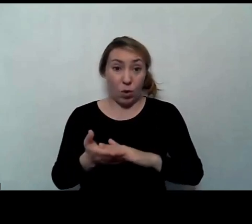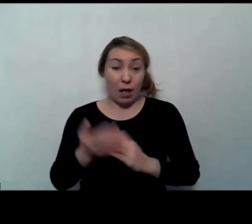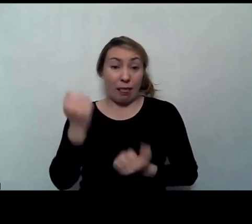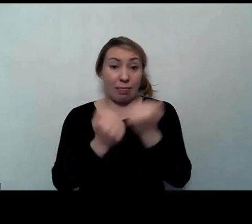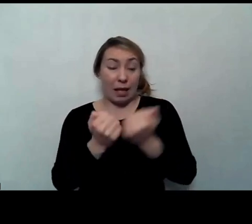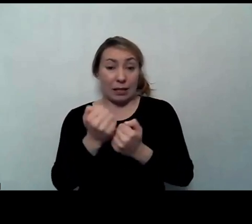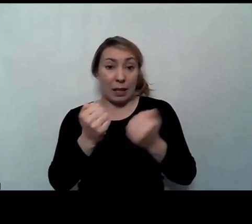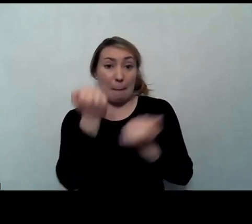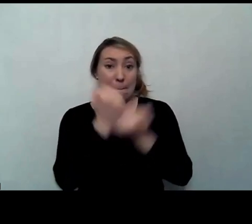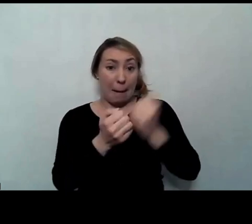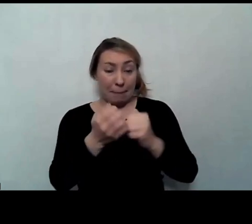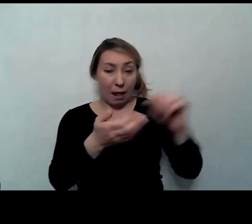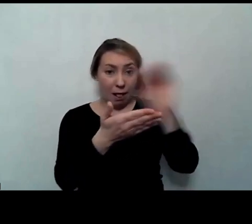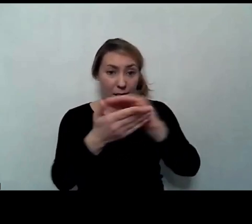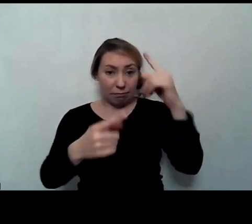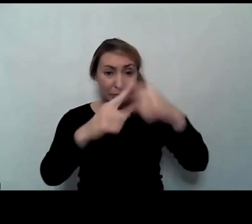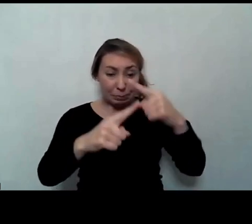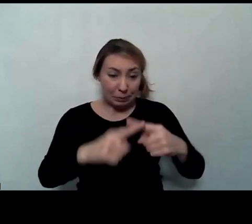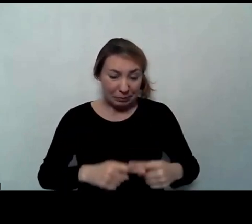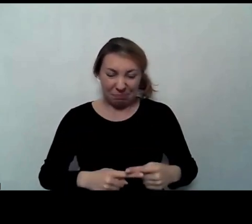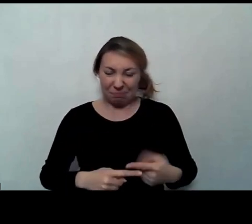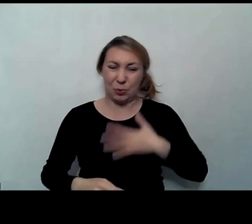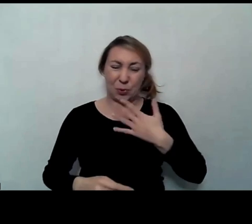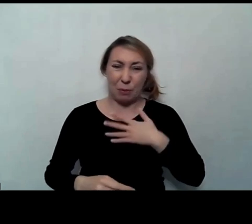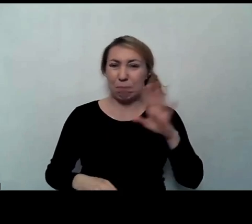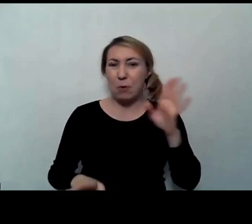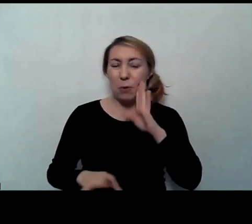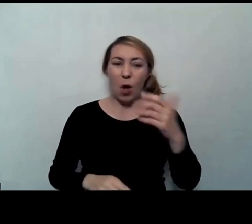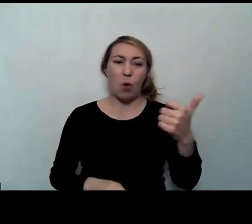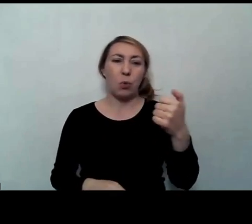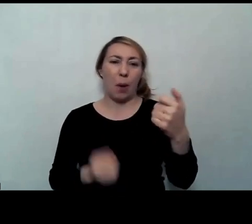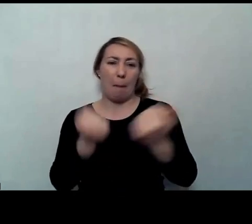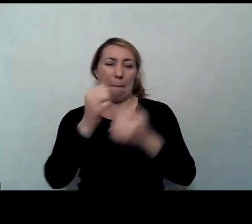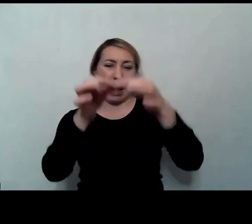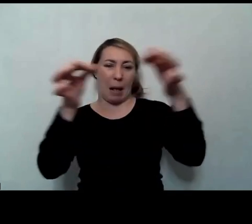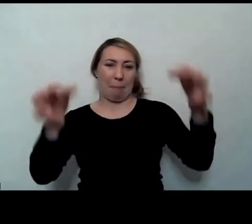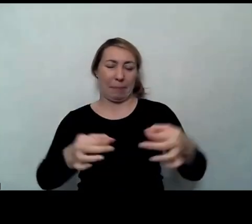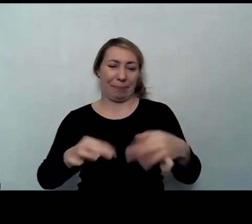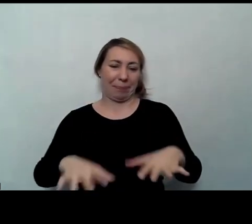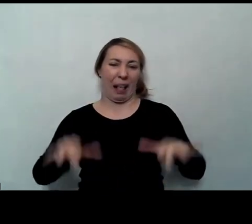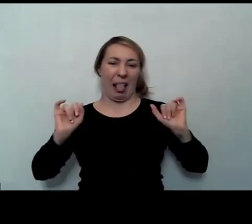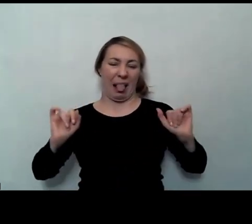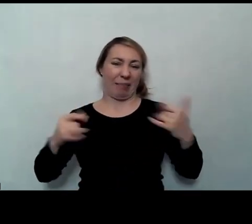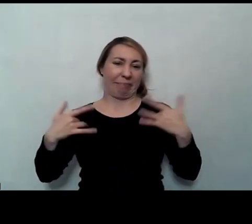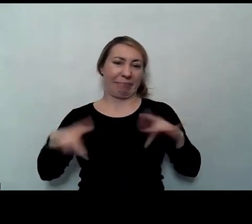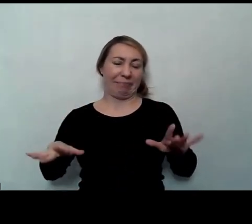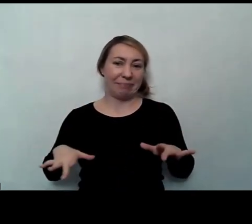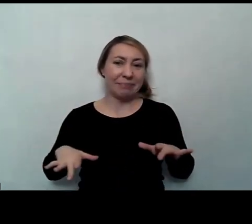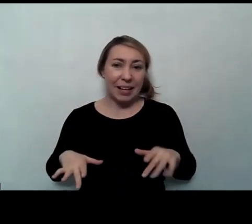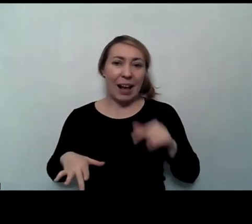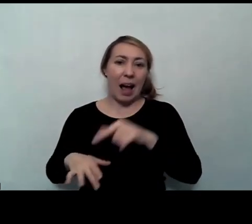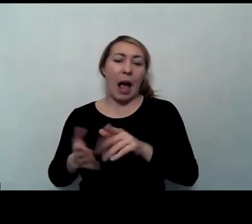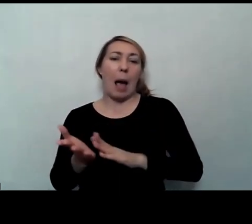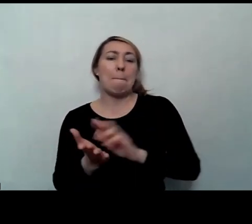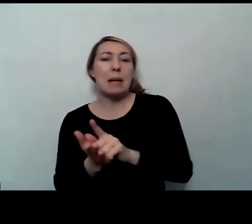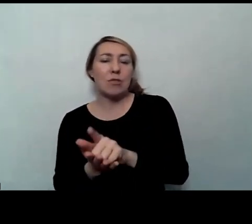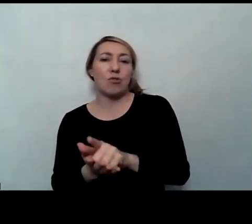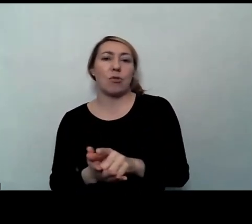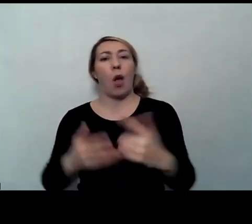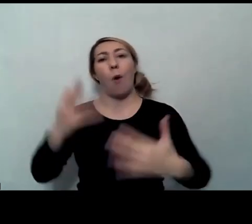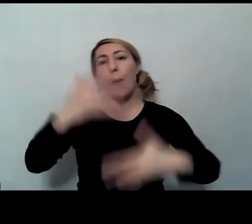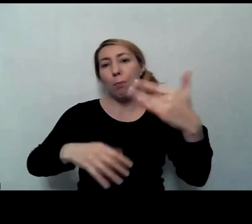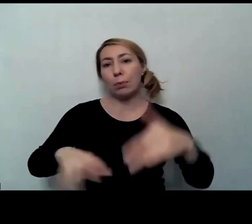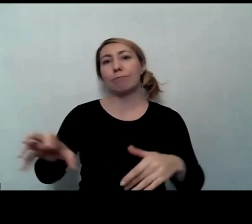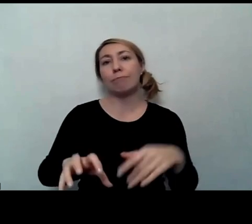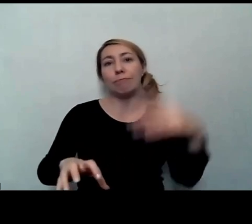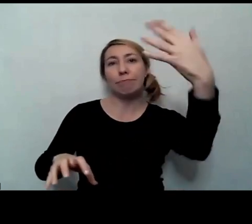papierze, podejrzewam, że podobnie jak długopis i kartka mógłby parzyć, a jednak myszka, komputer